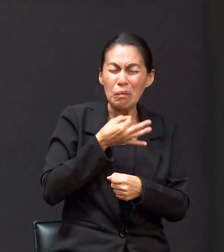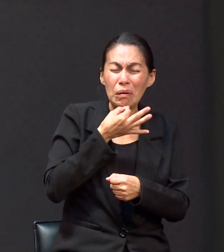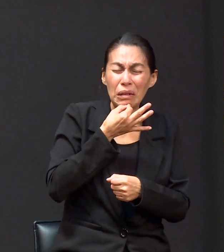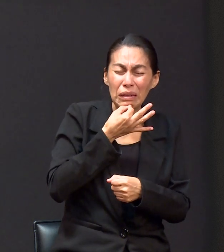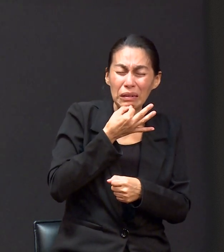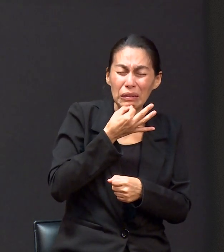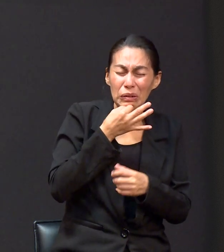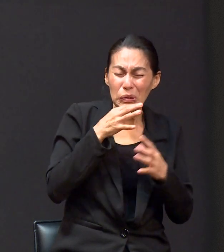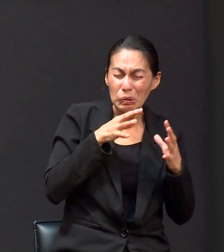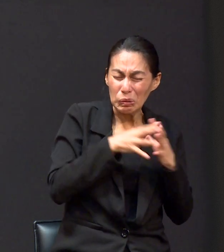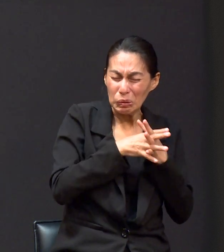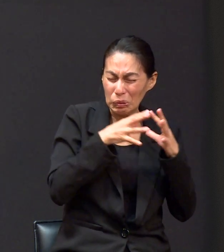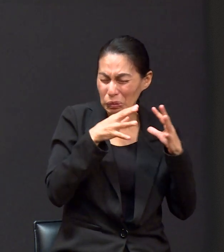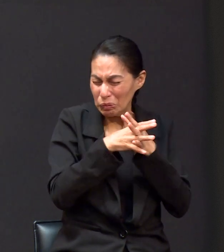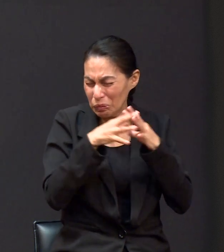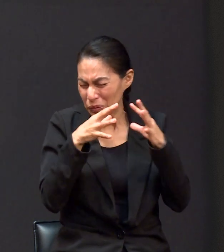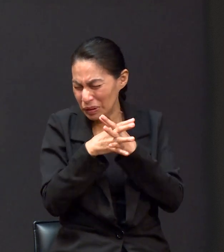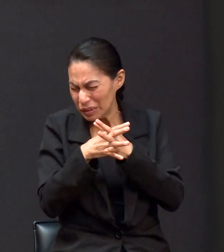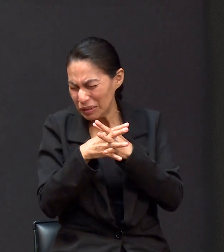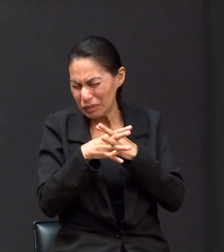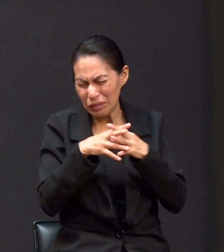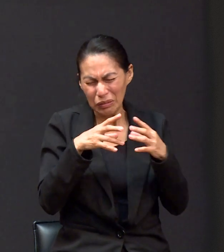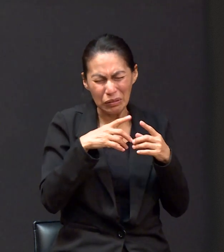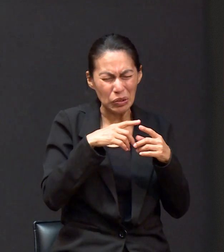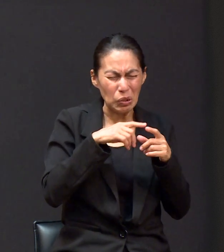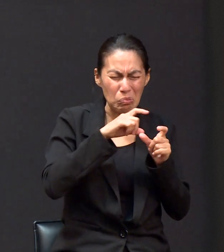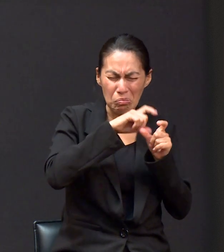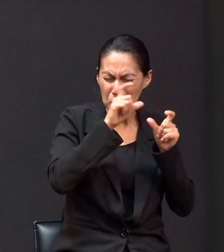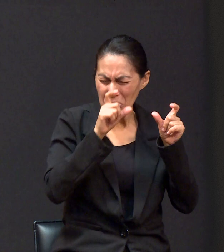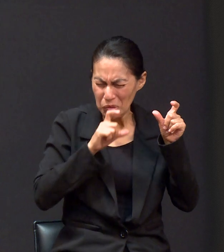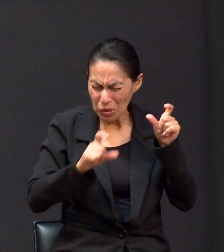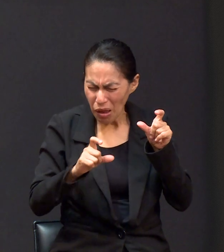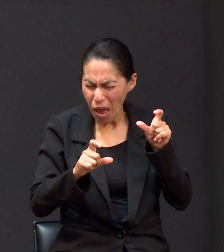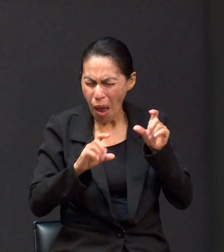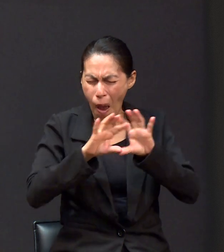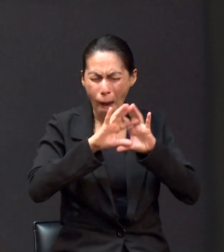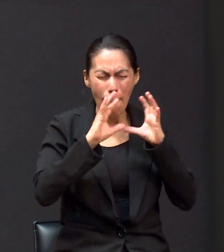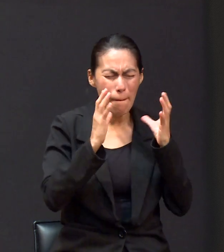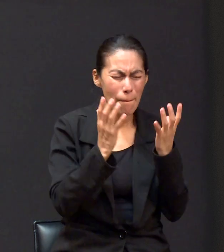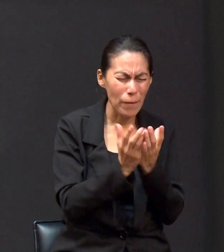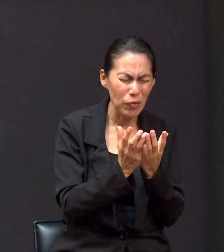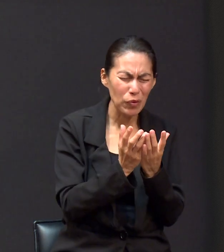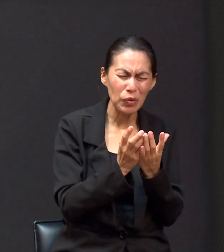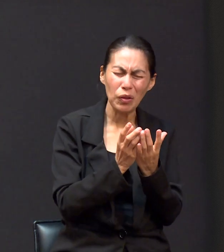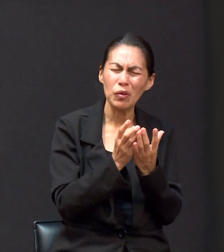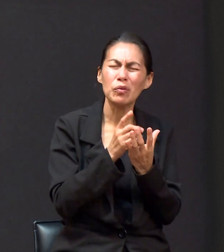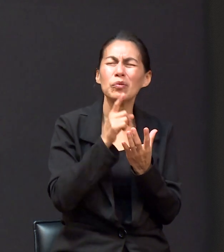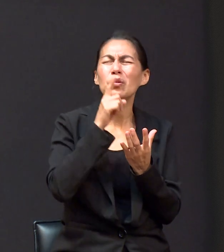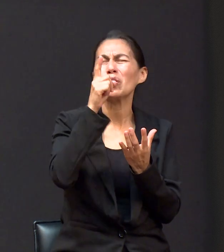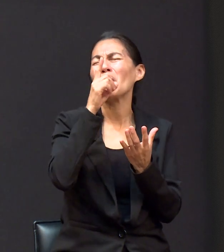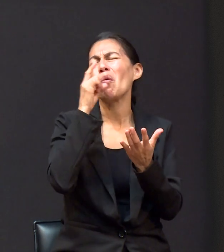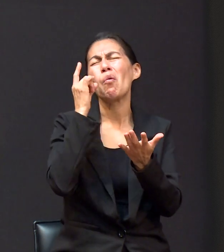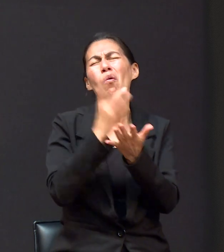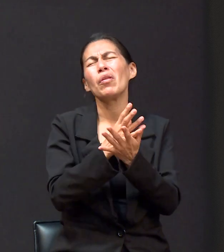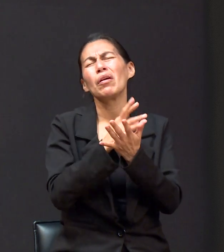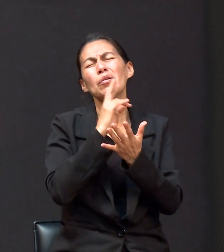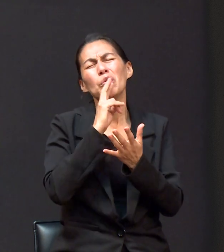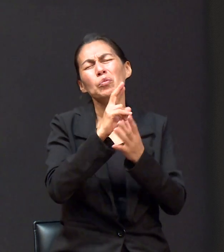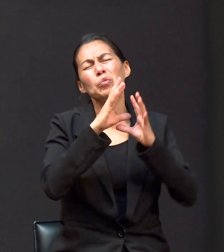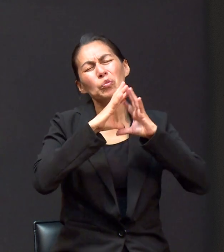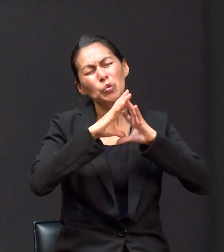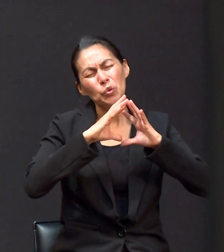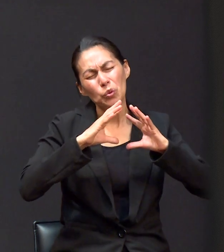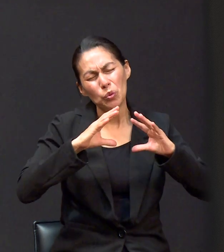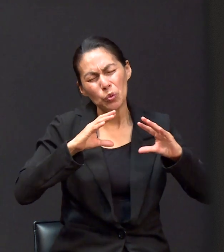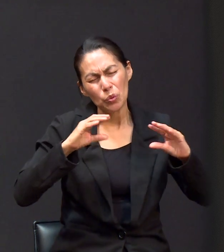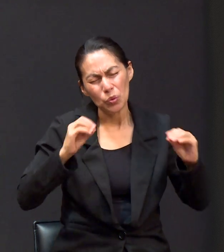una temporada de muchos conflictos nacionales, internacionales, que solamente tú puedes resolver,